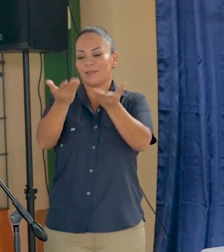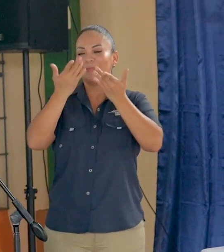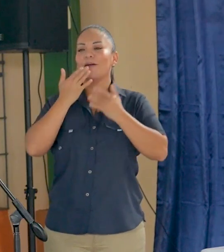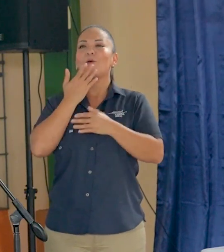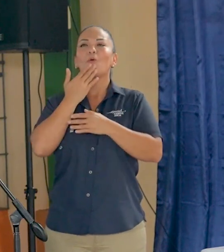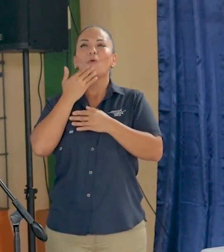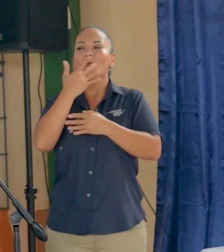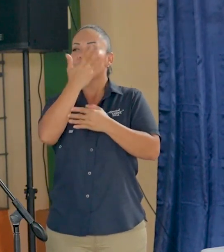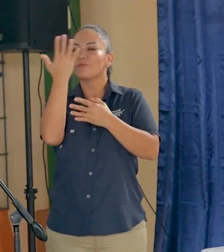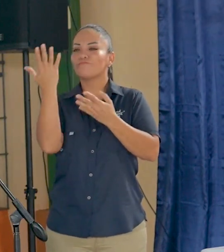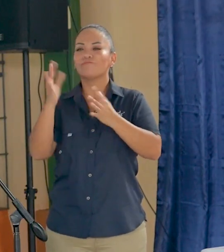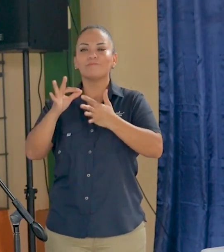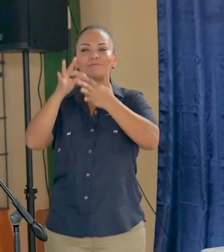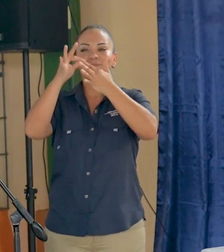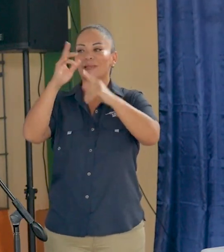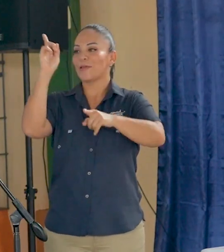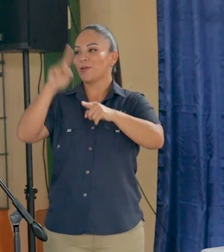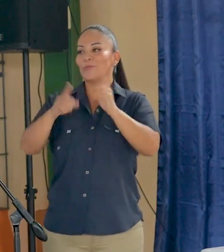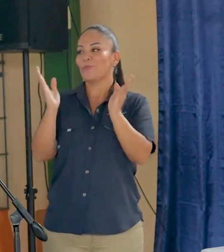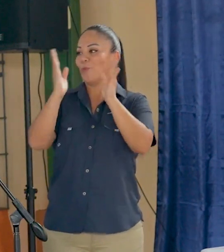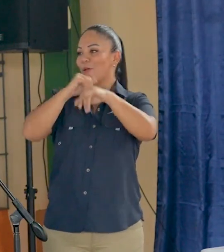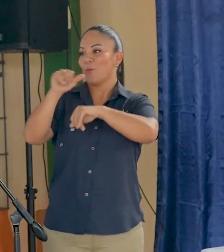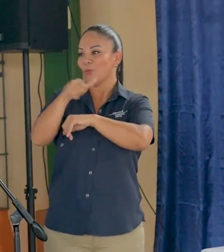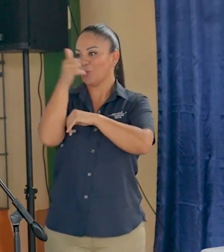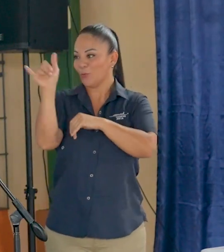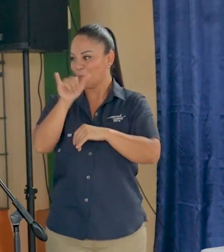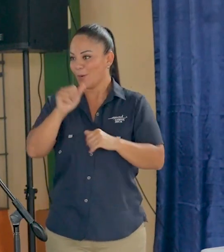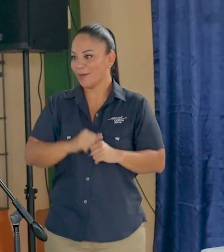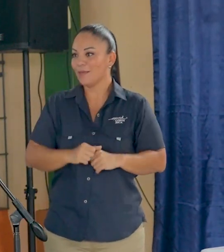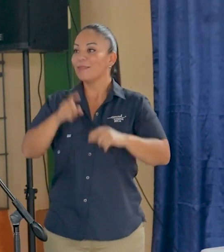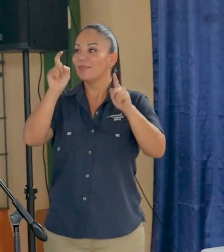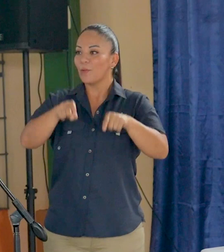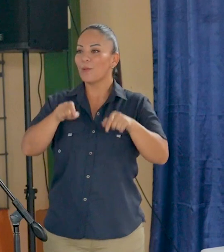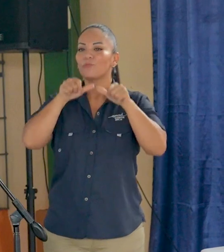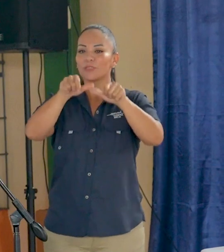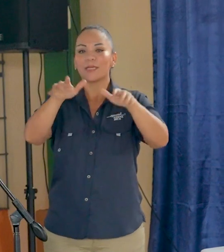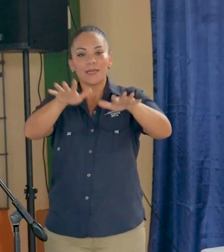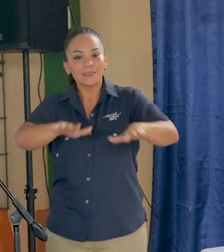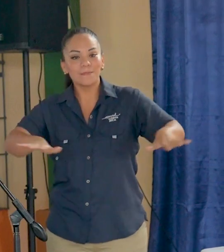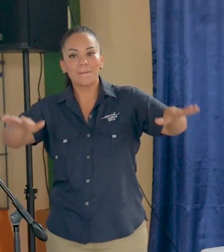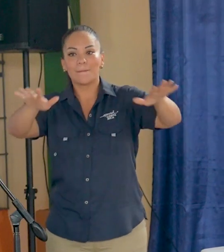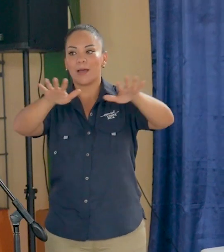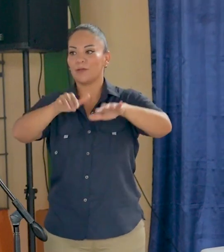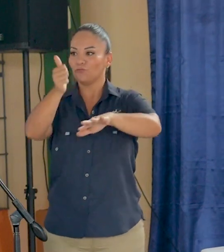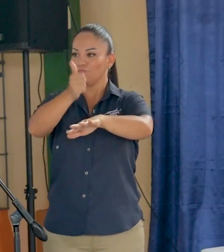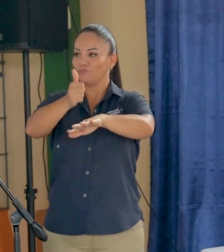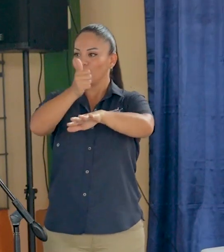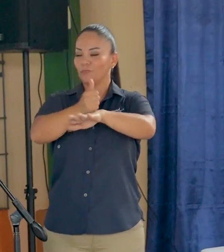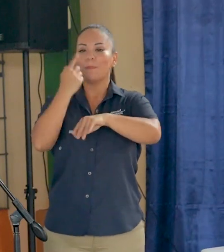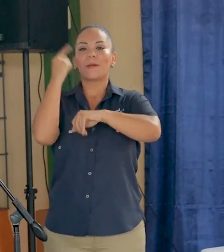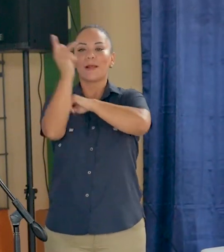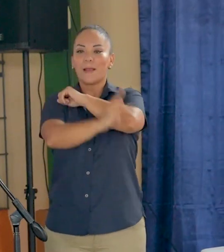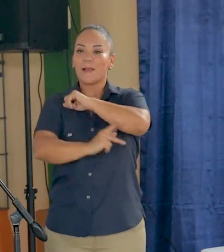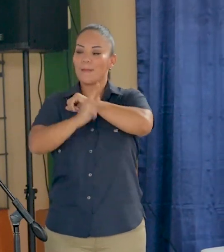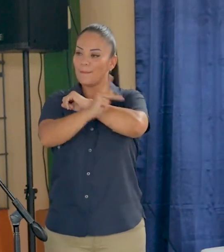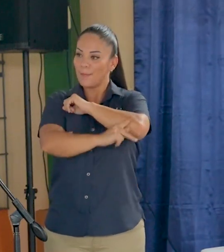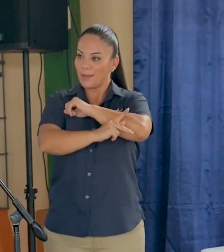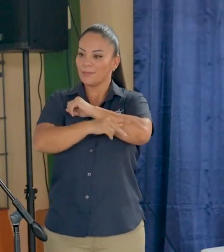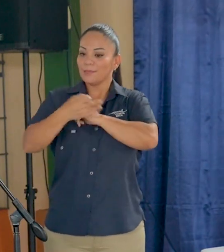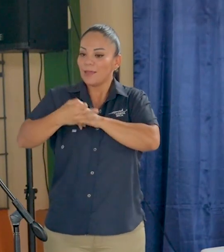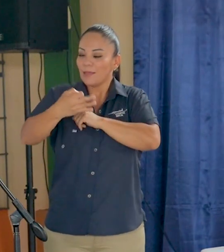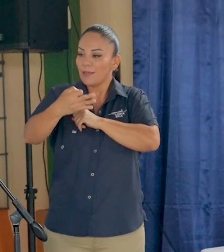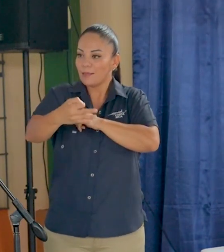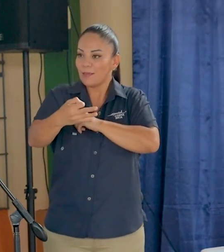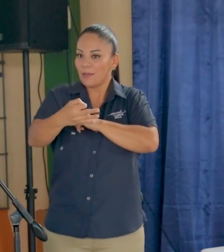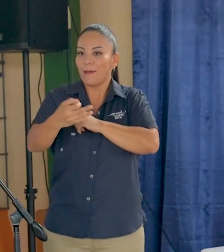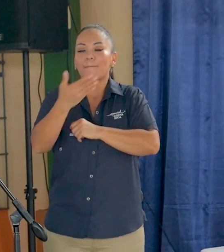e irrepetible. Debemos seguir creando espacios para que el país sea cada día un